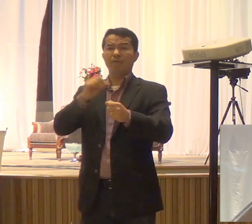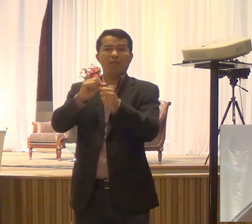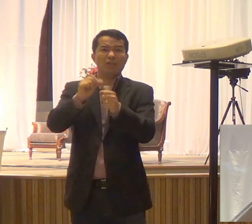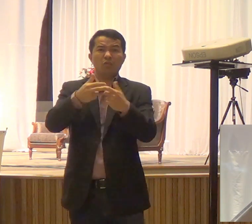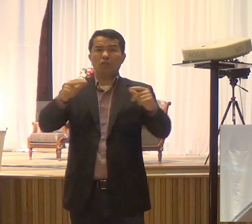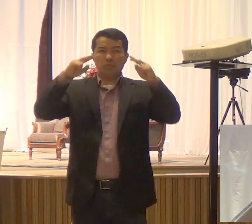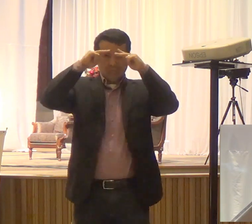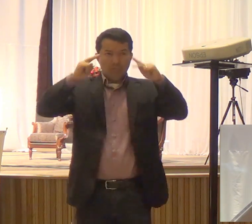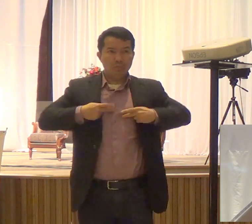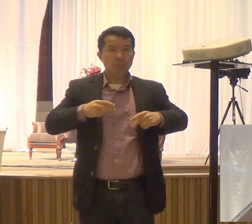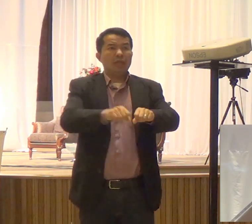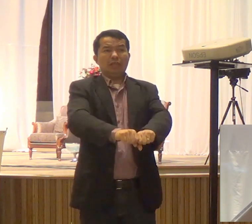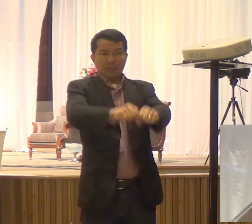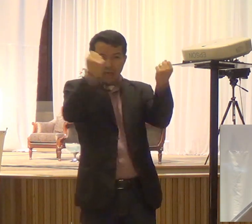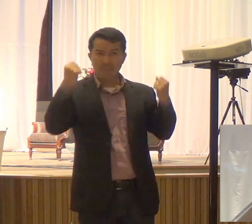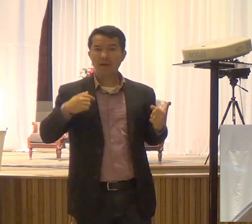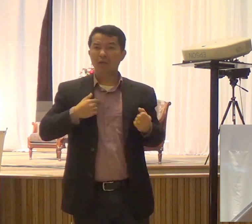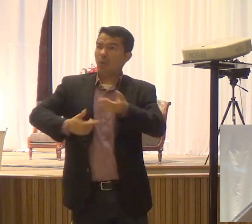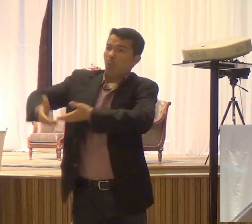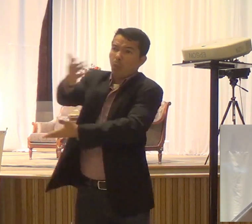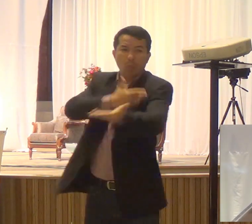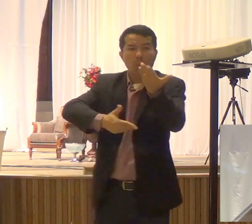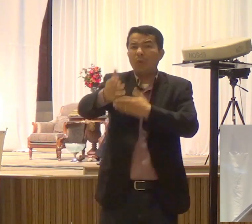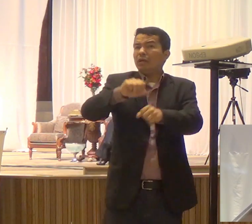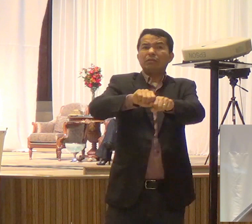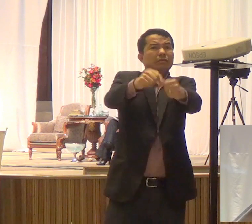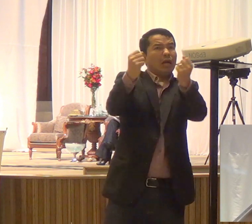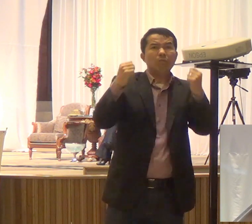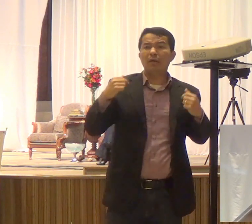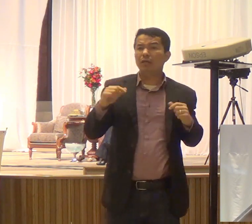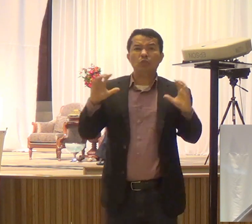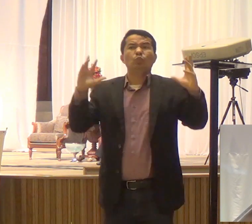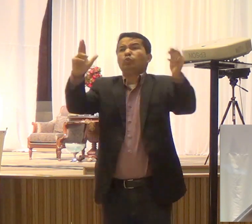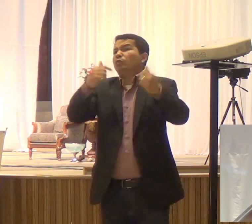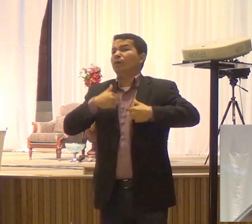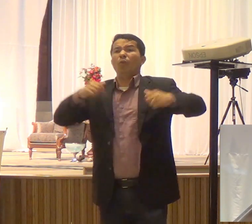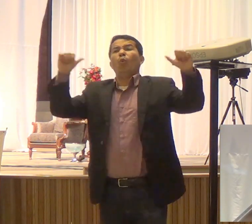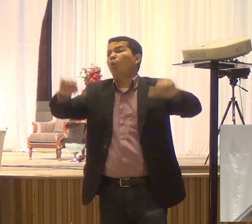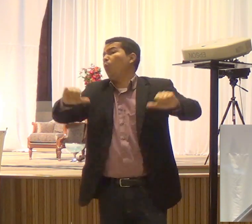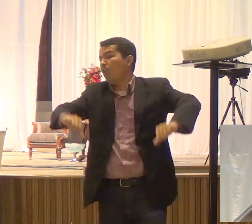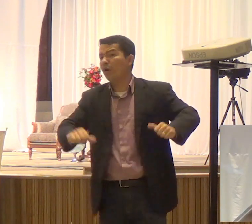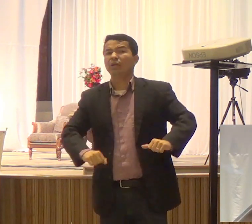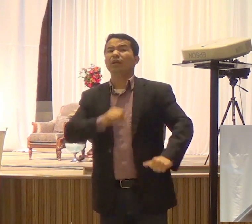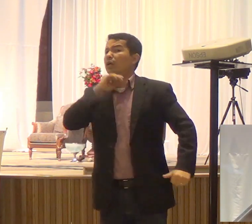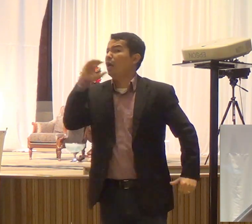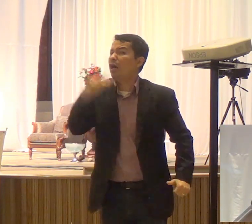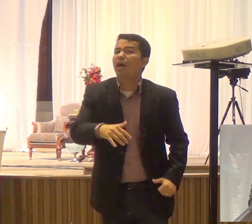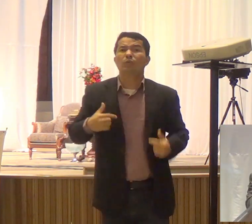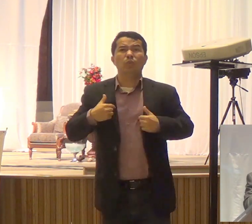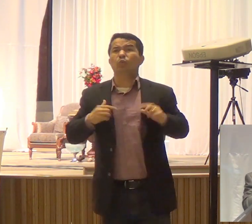meu jeito, o queimado é ainda pior. O fogo ateado em Jerusalém,